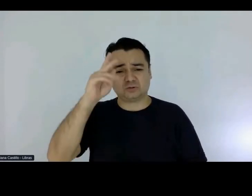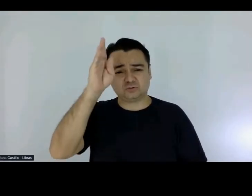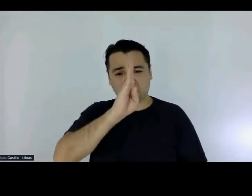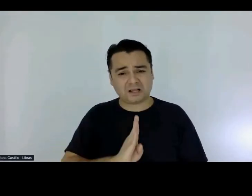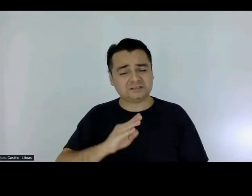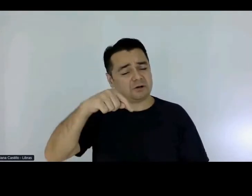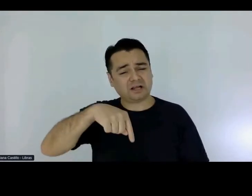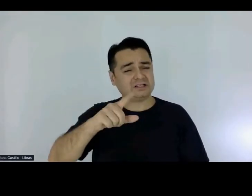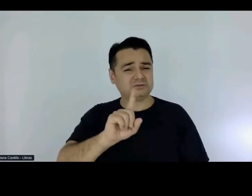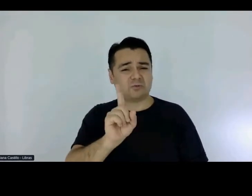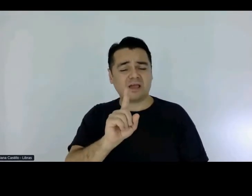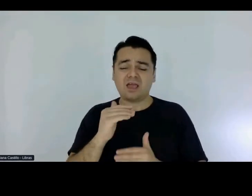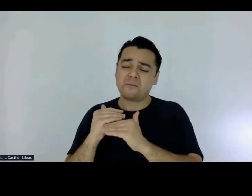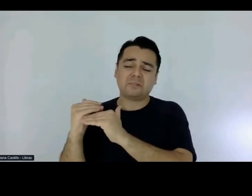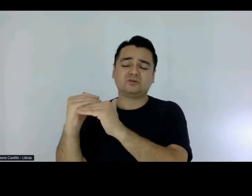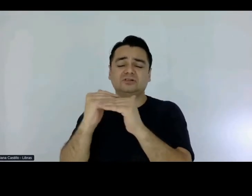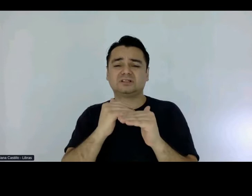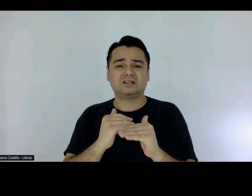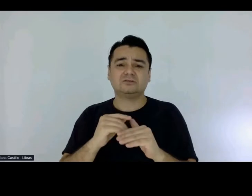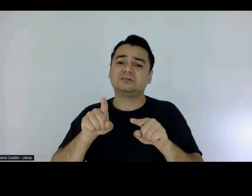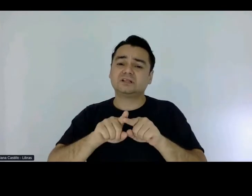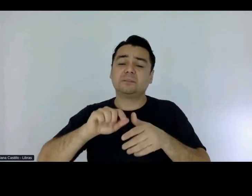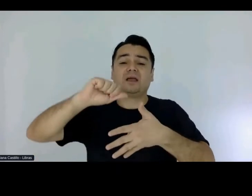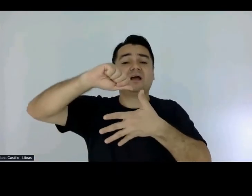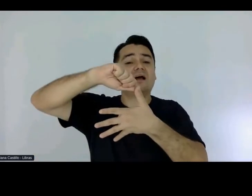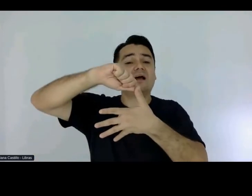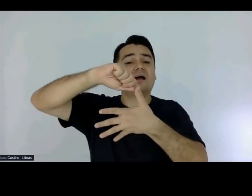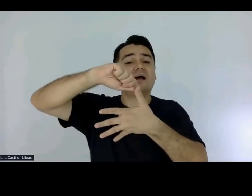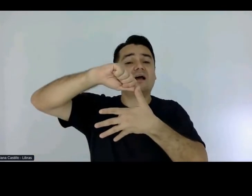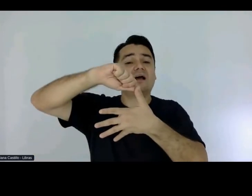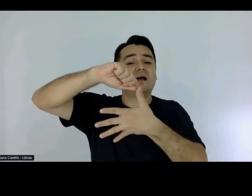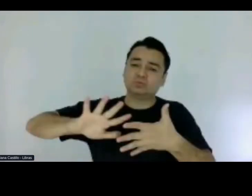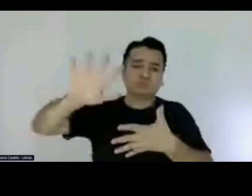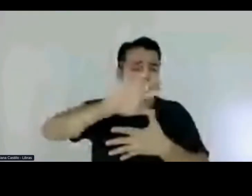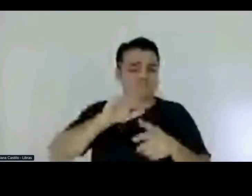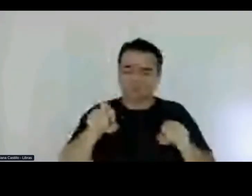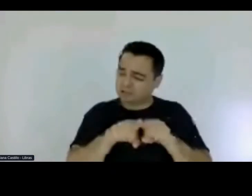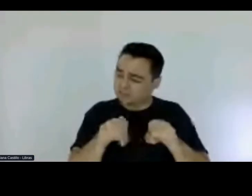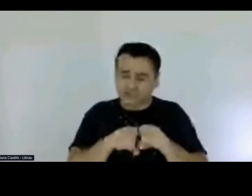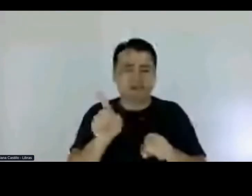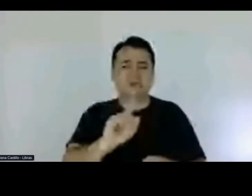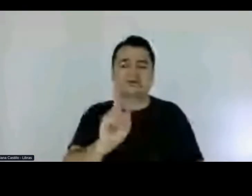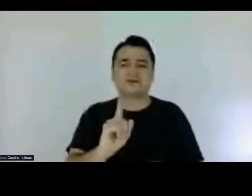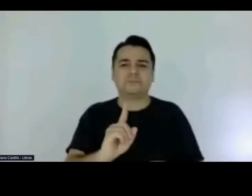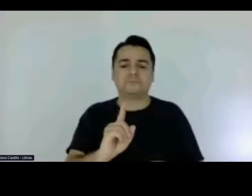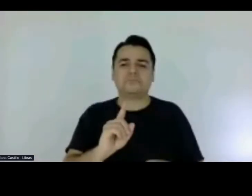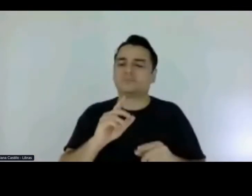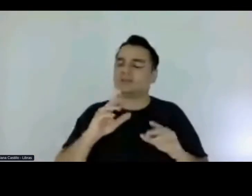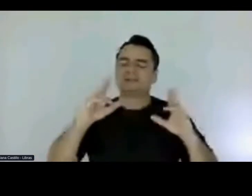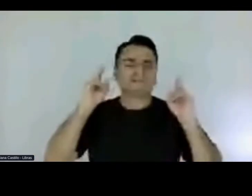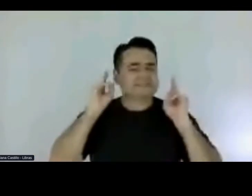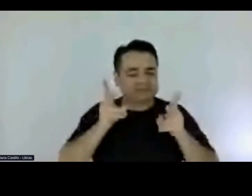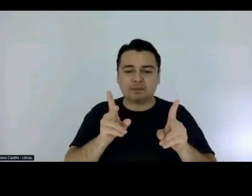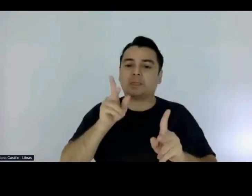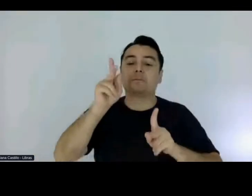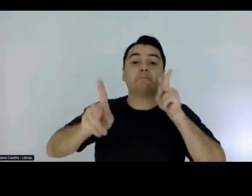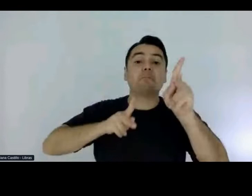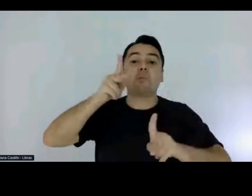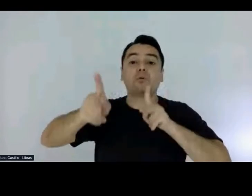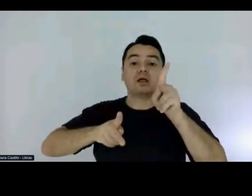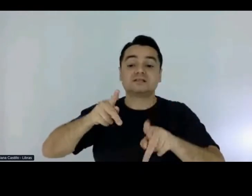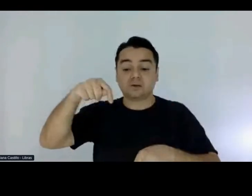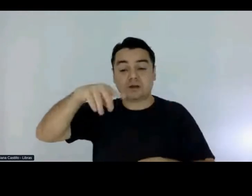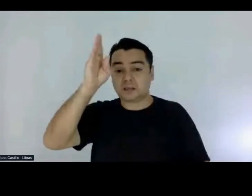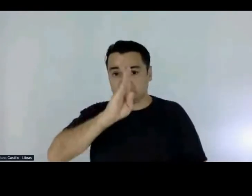é padronizada nível latino-americano, toda hora a nossa população muda, mas o fato é que